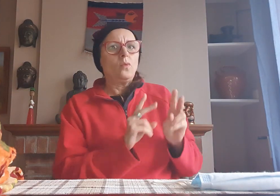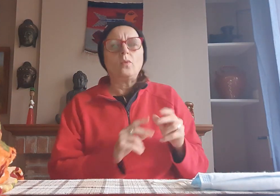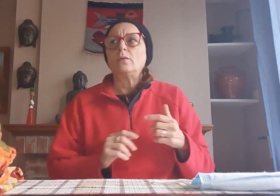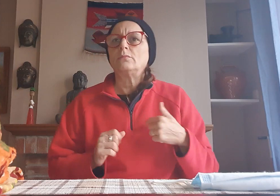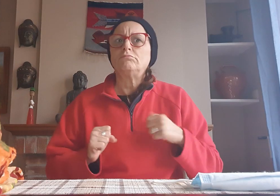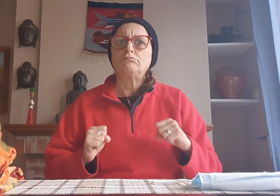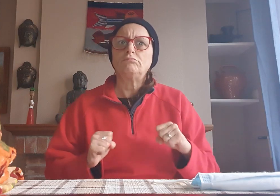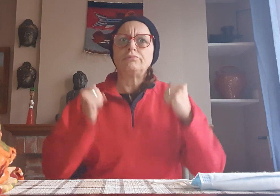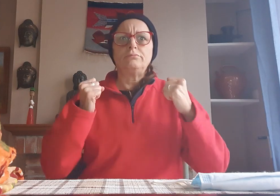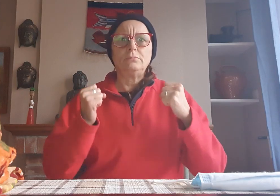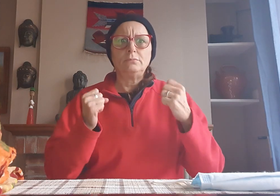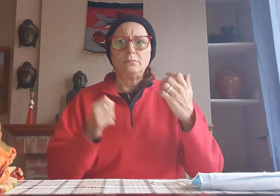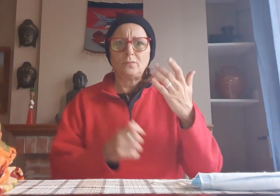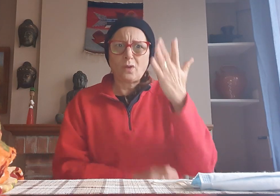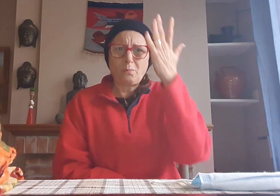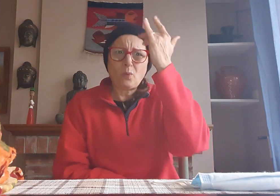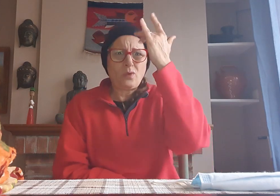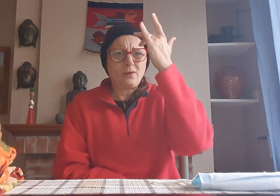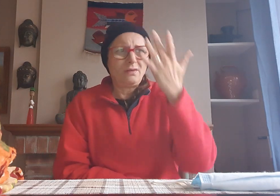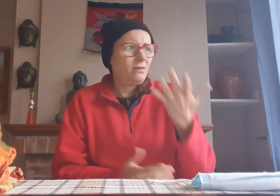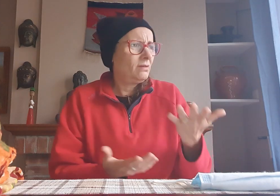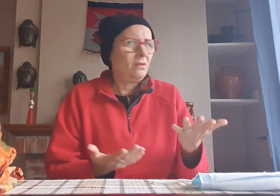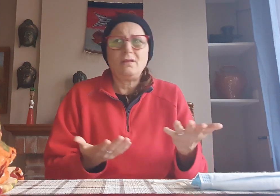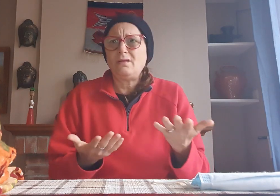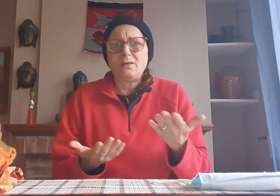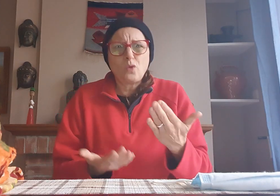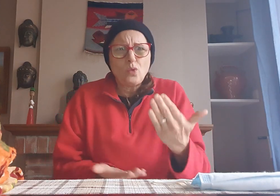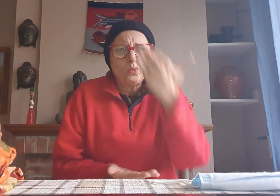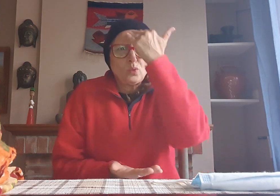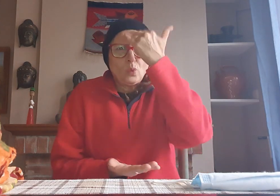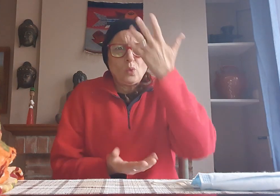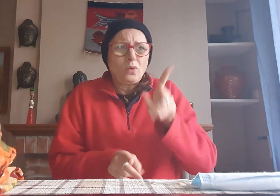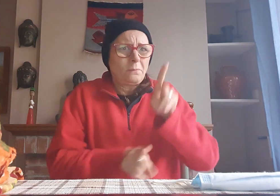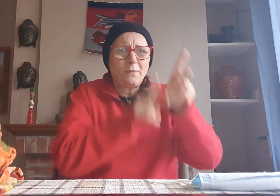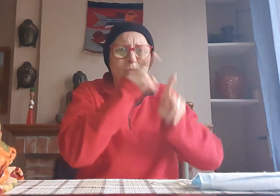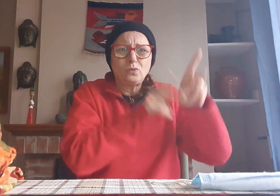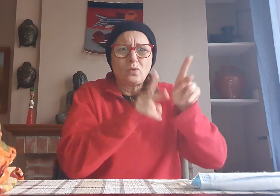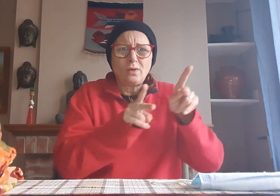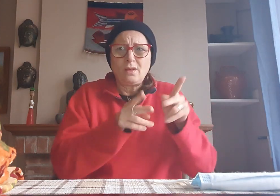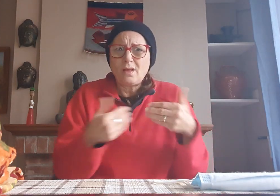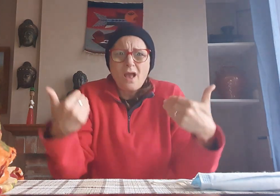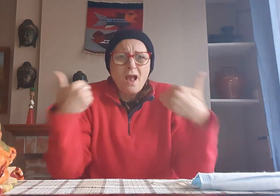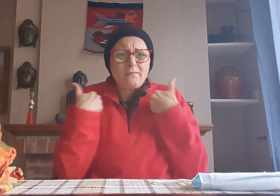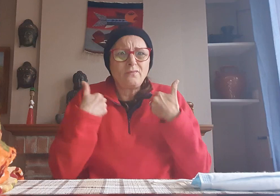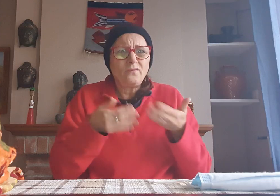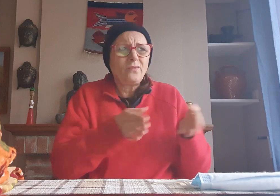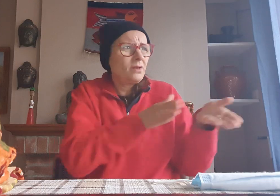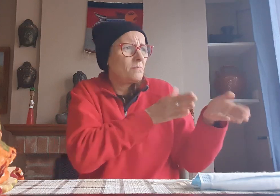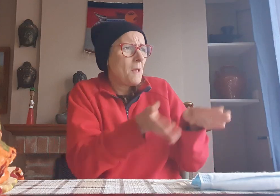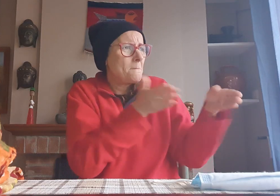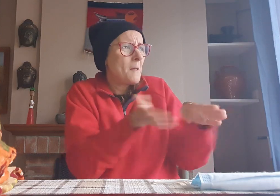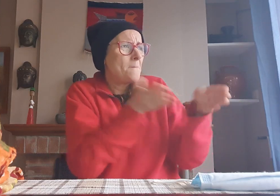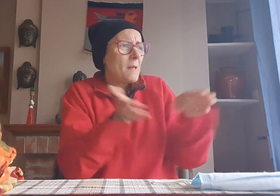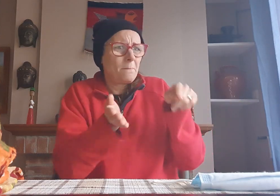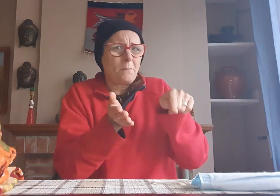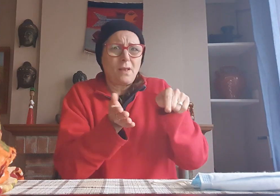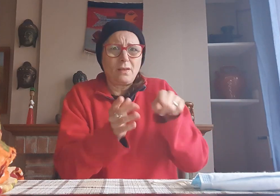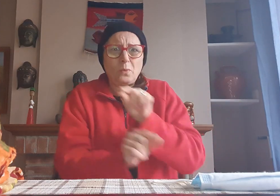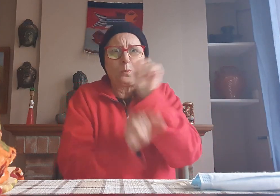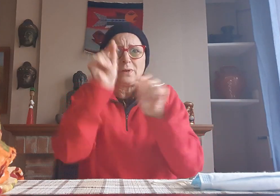las puertas de la calle. Te lo digo en serio. Quiero que estés aquí, en Malibu. Por supuesto. Es una tradición. Bien, vamos a ver. ¿Qué es esto? Sí,